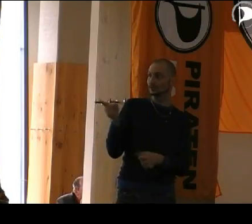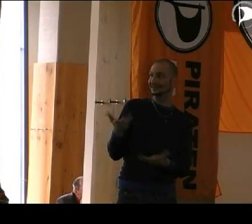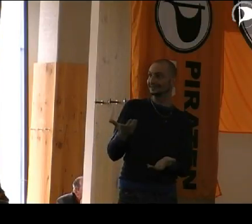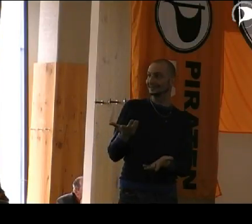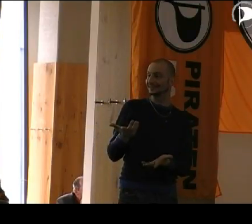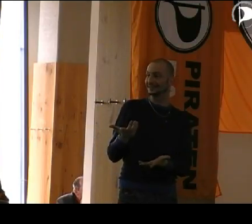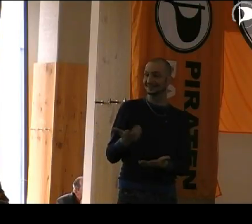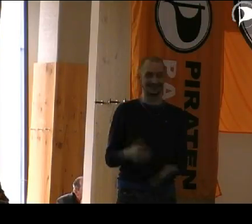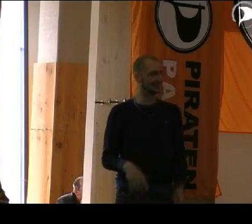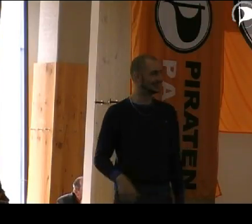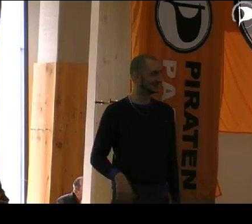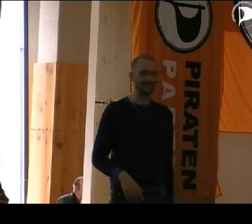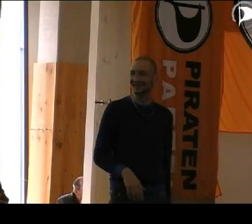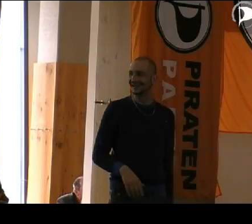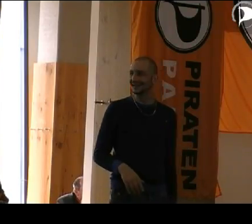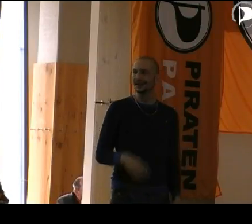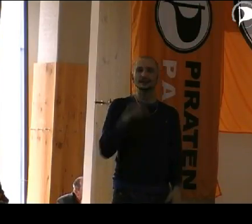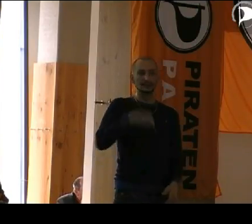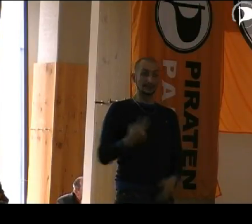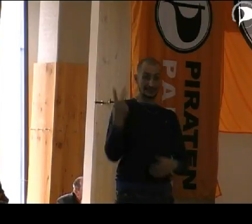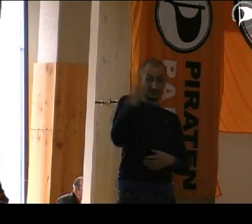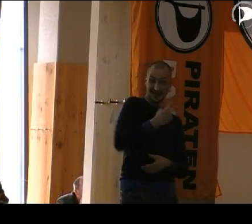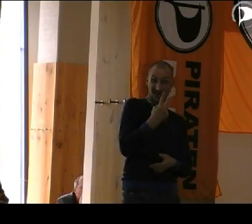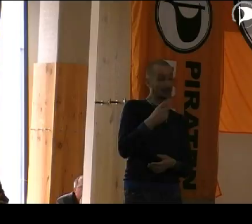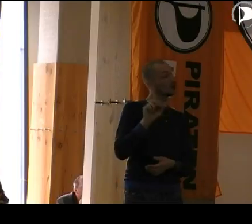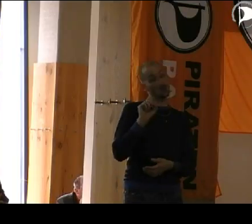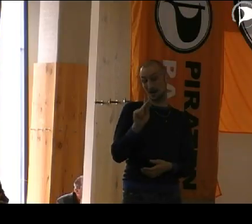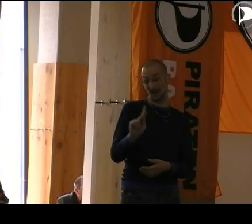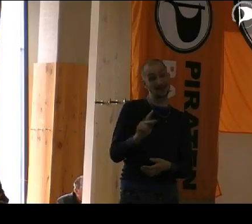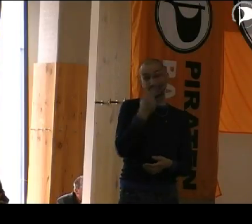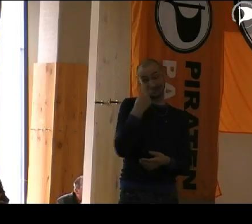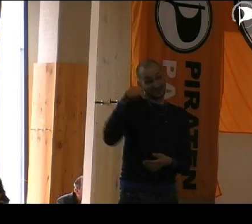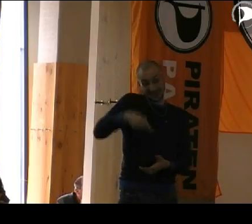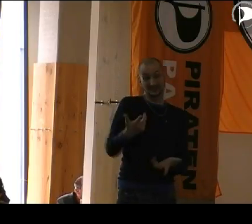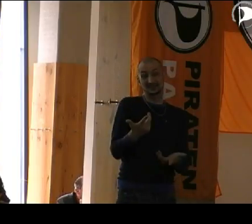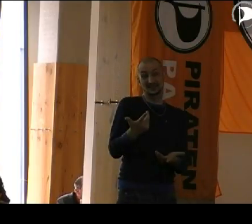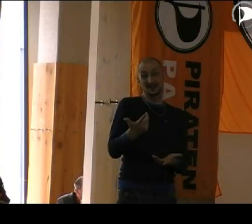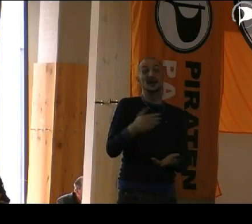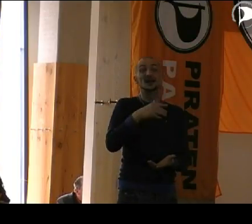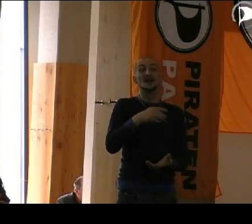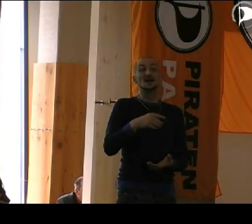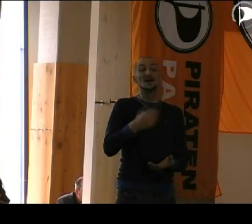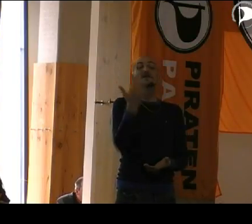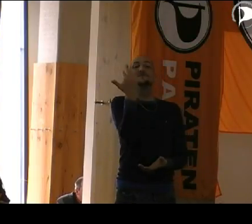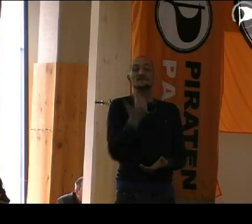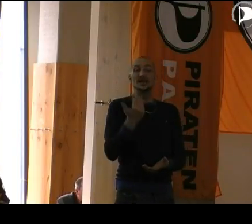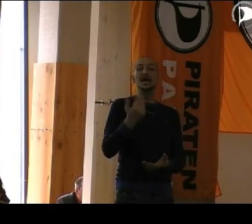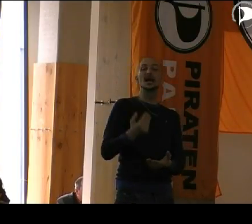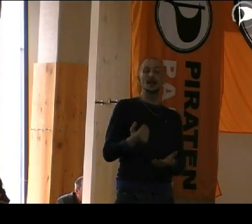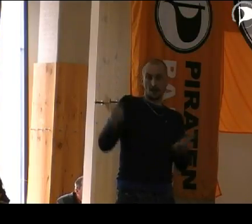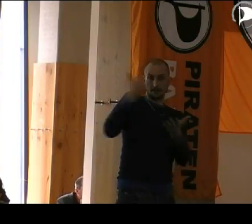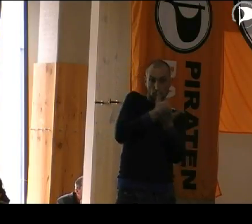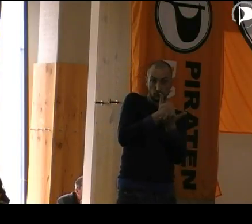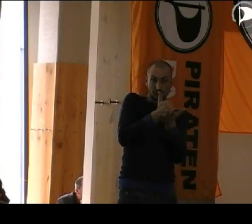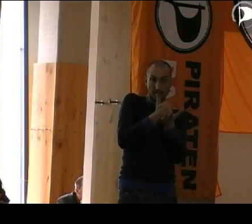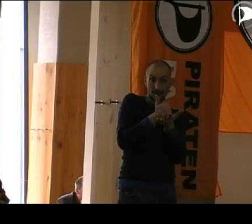ok natürlich werden die zwei jahre nicht okay dass 70 befunden vorstellen wenn wir gerade momentan gehabt haben